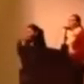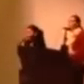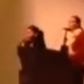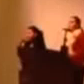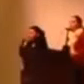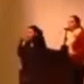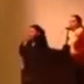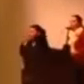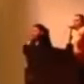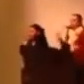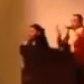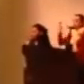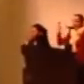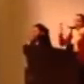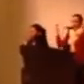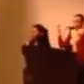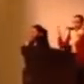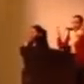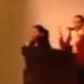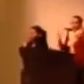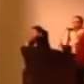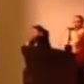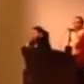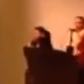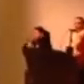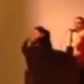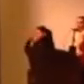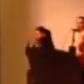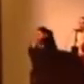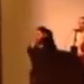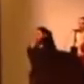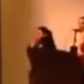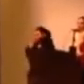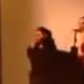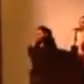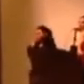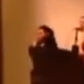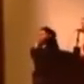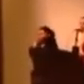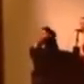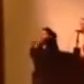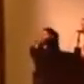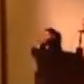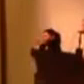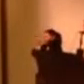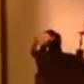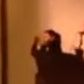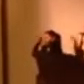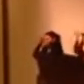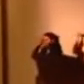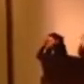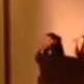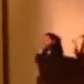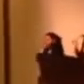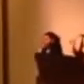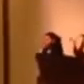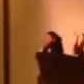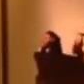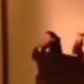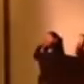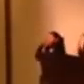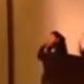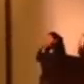un desempeño adecuado, entonces se dice que tiene discapacidad intelectual.